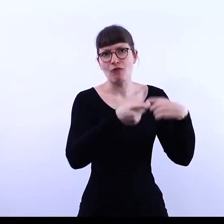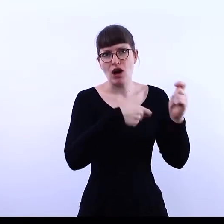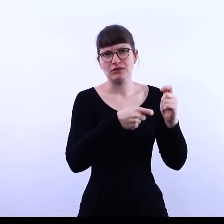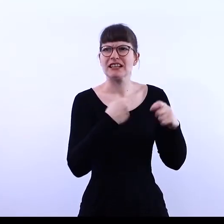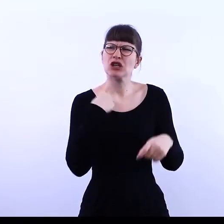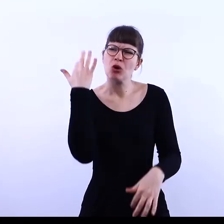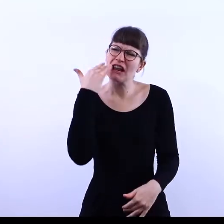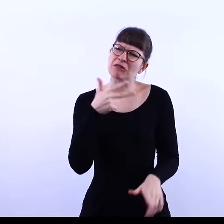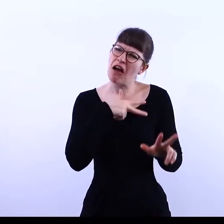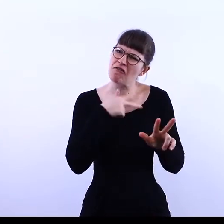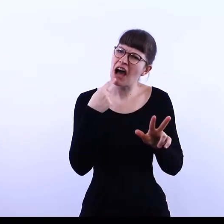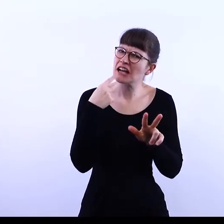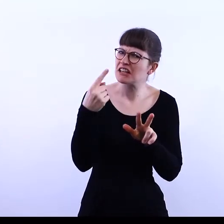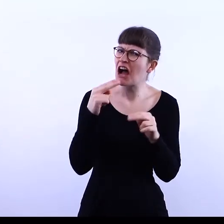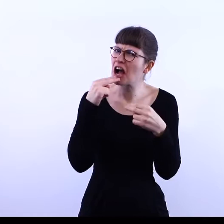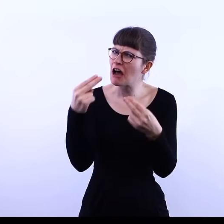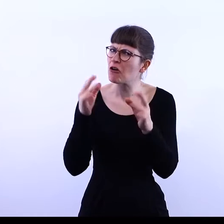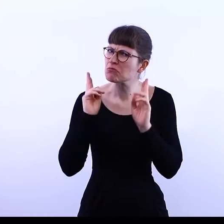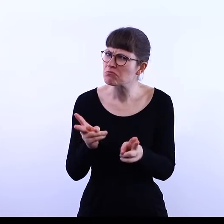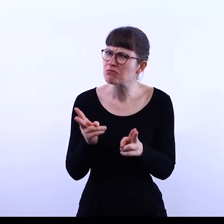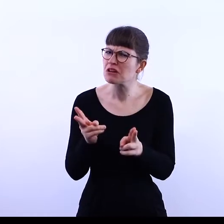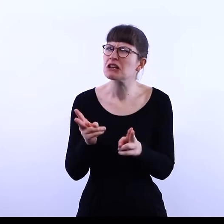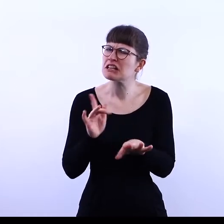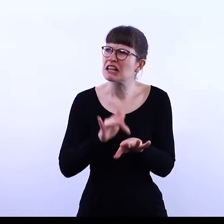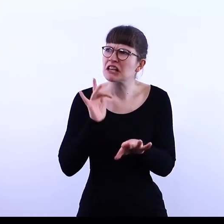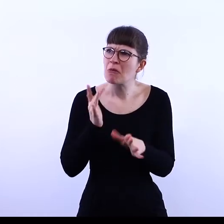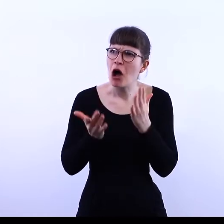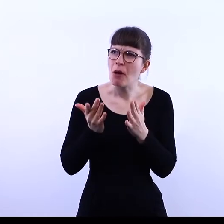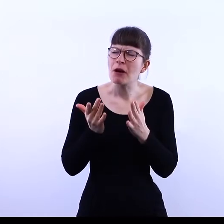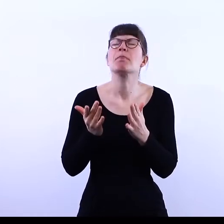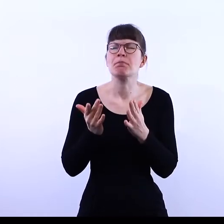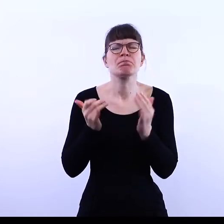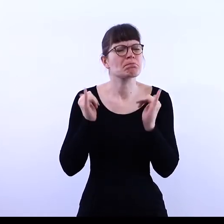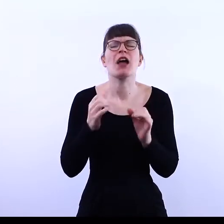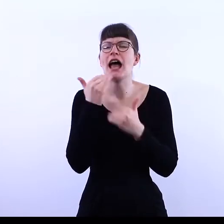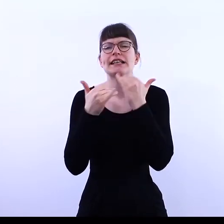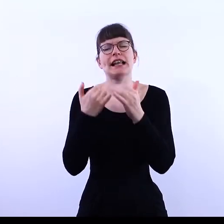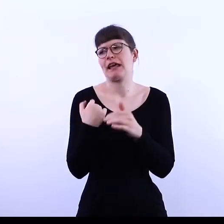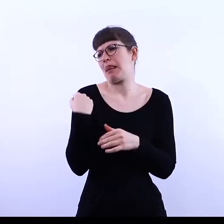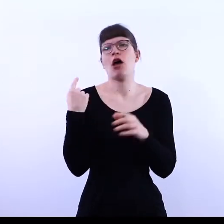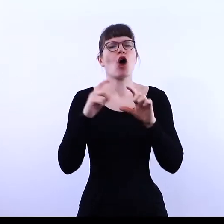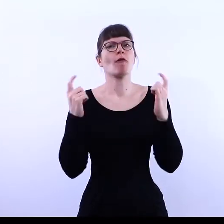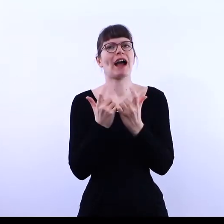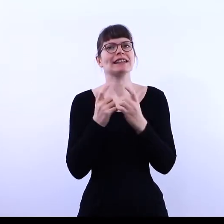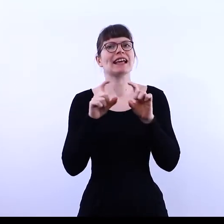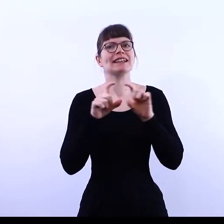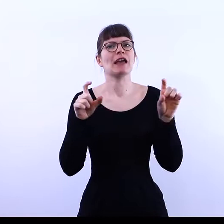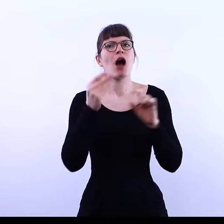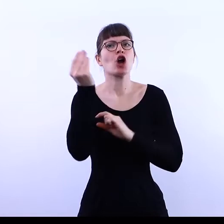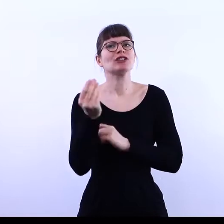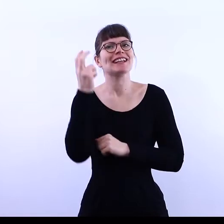dachte, es ist vielleicht etwas unsensibel. Und dann habe ich es aber doch erzählt und habe gesagt, naja, ich komme gerade von einer Konferenz zum Thema künstliche